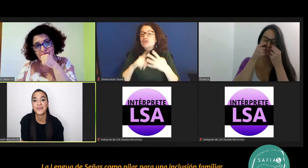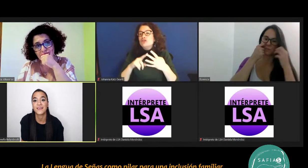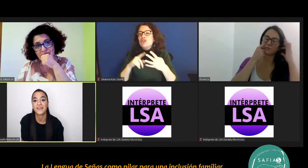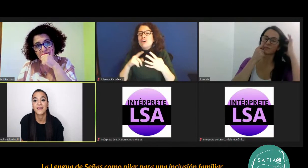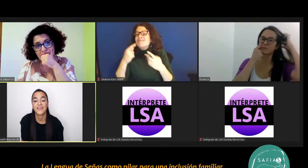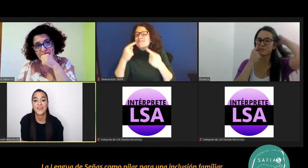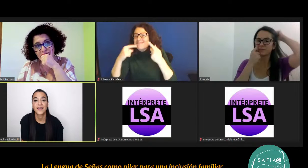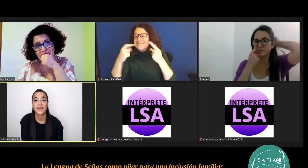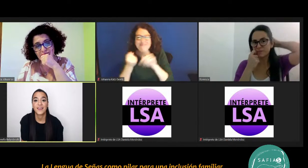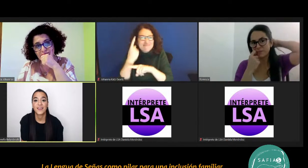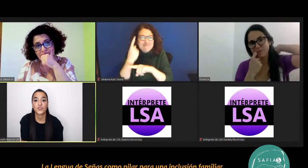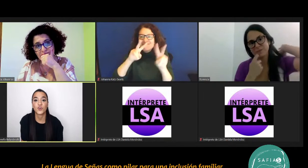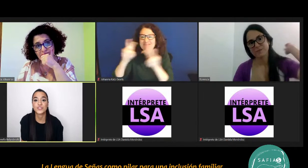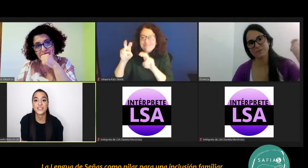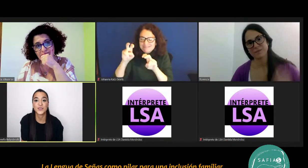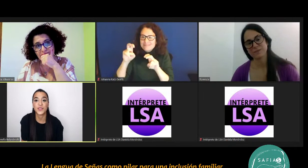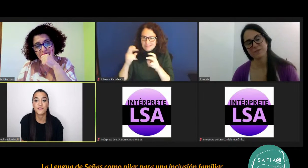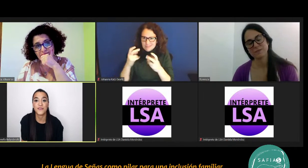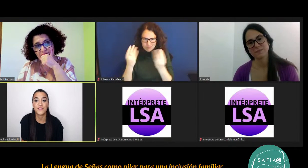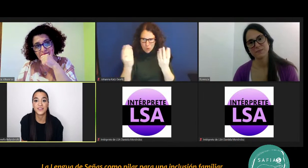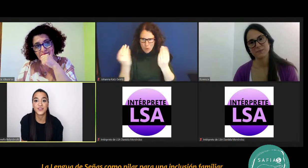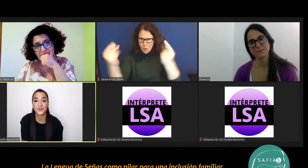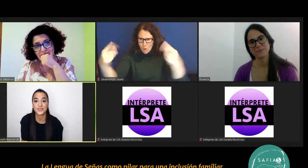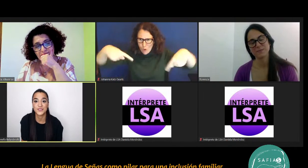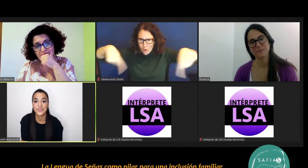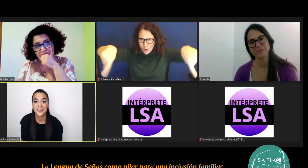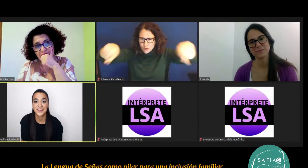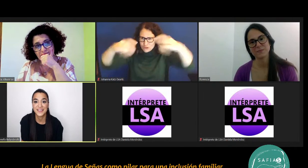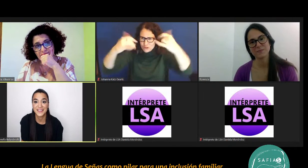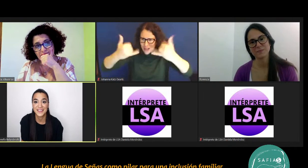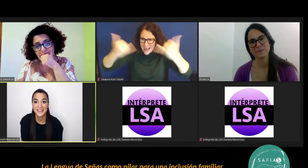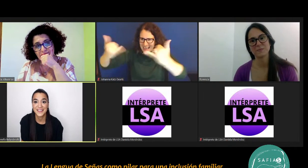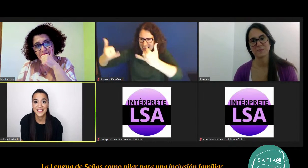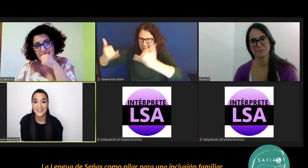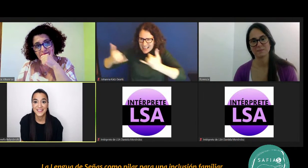tiempo todos esos defectos